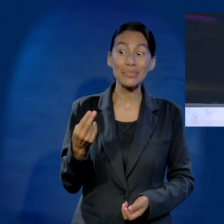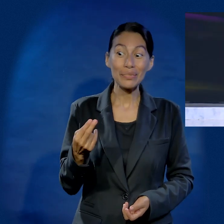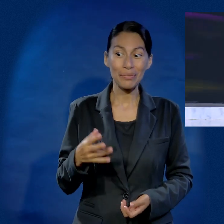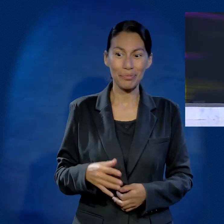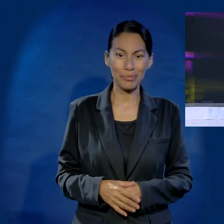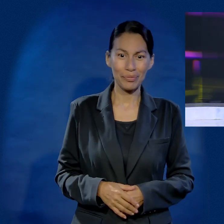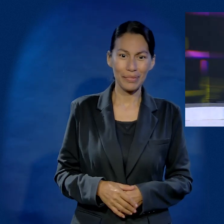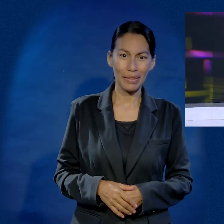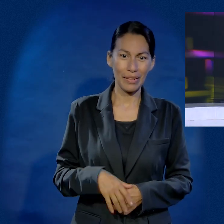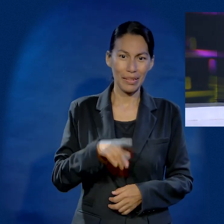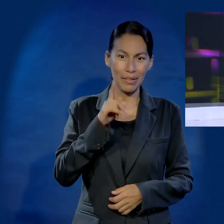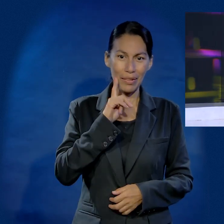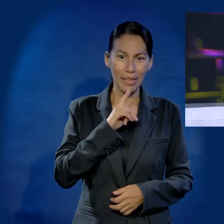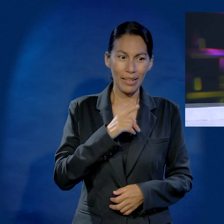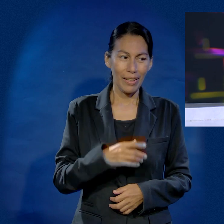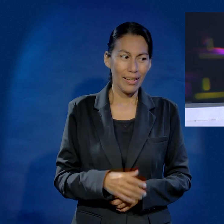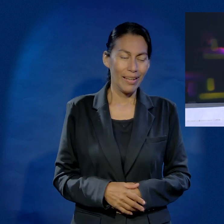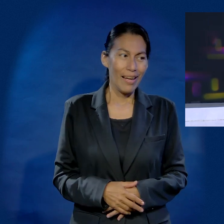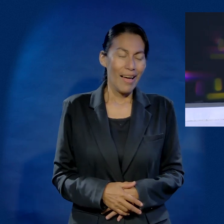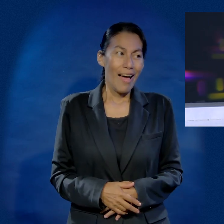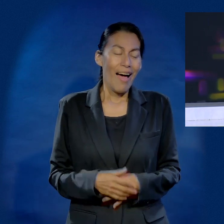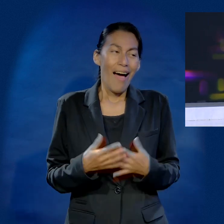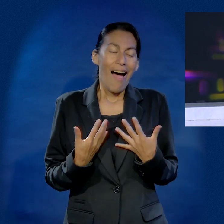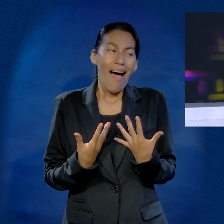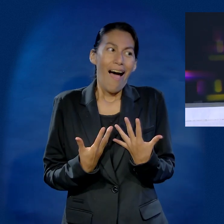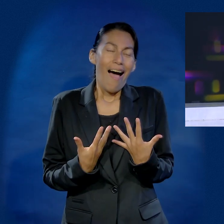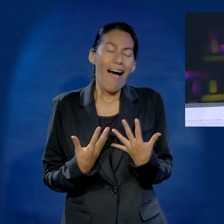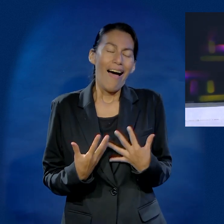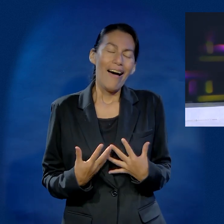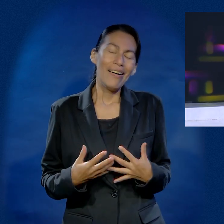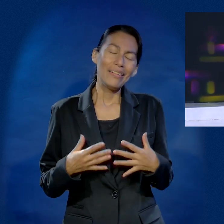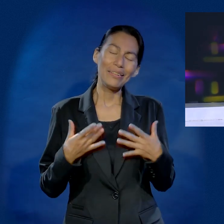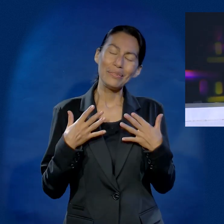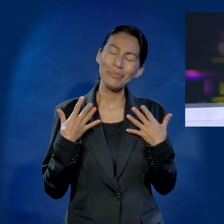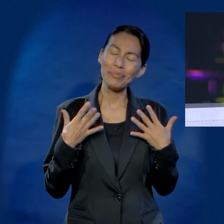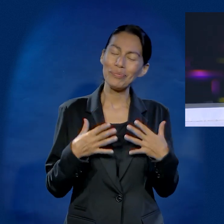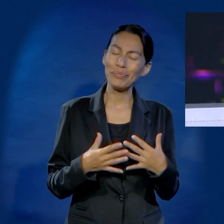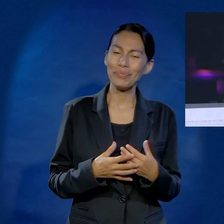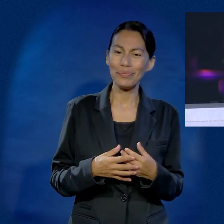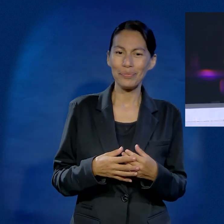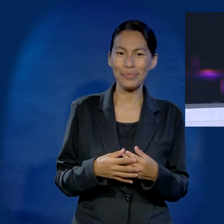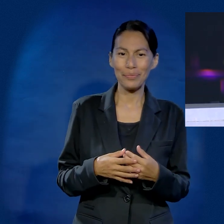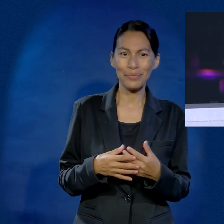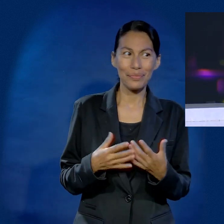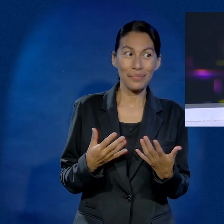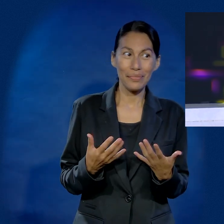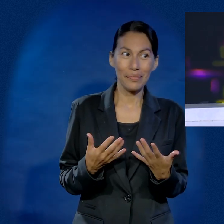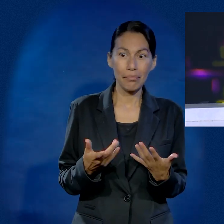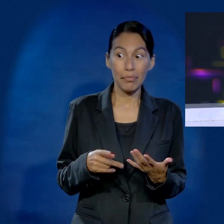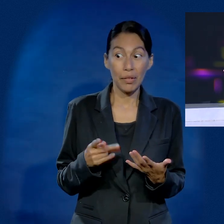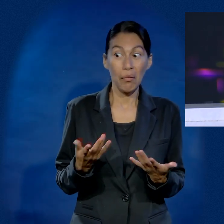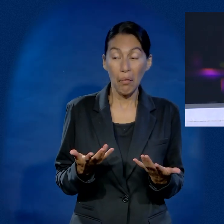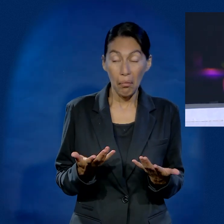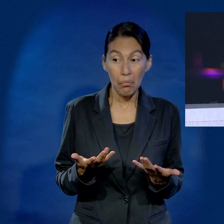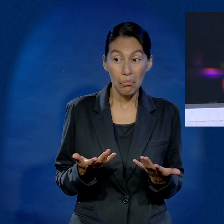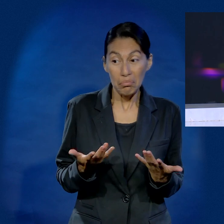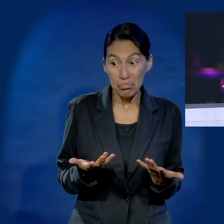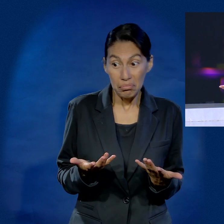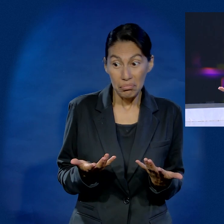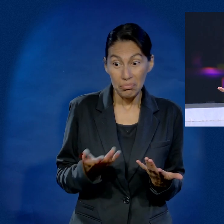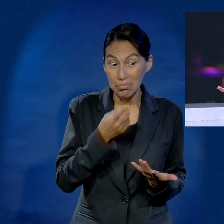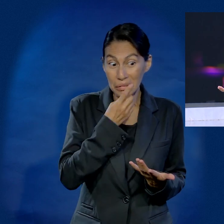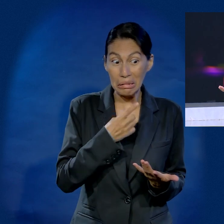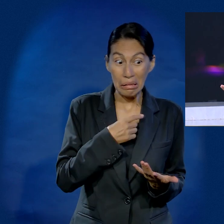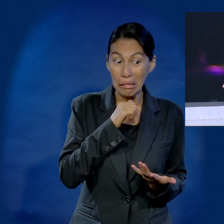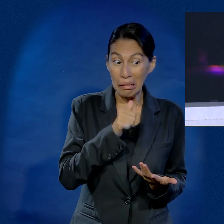nena, ¿cómo te llamas? Y la muchacha, si sí le gusta, dice, ay, ay, pero nada,